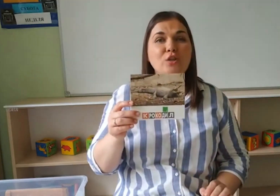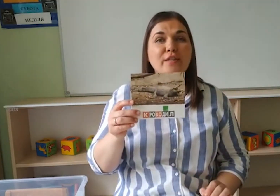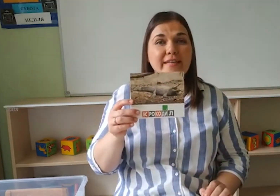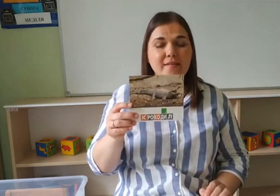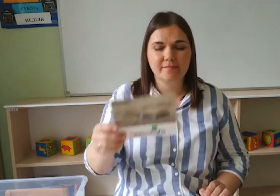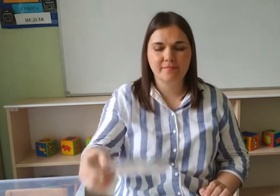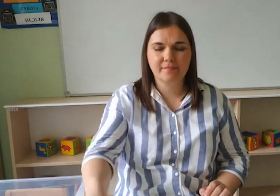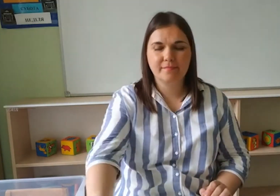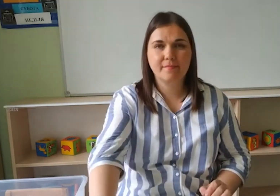Крокодил.